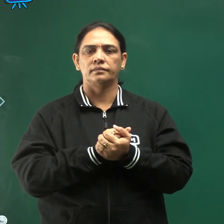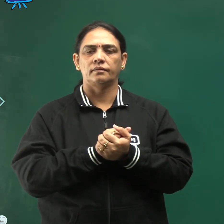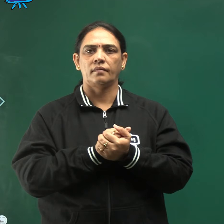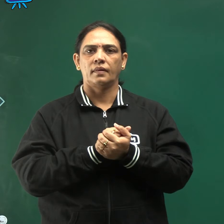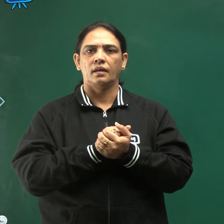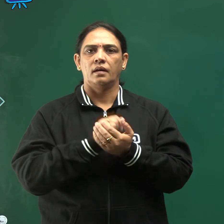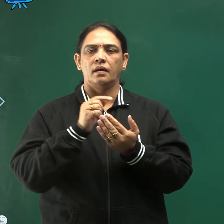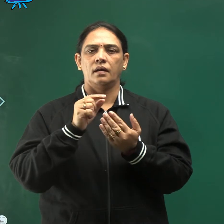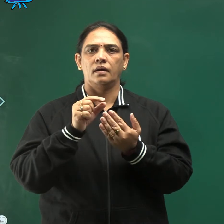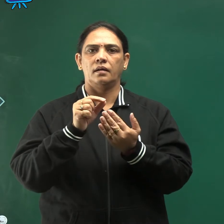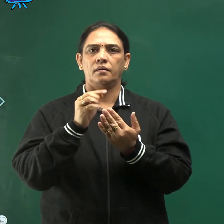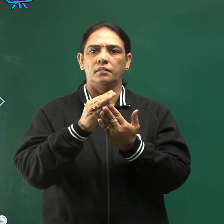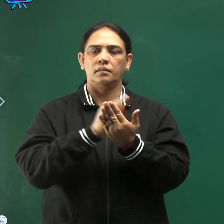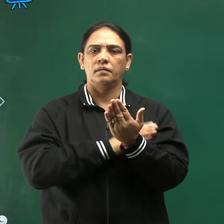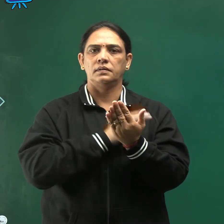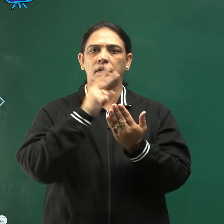चरण 2,